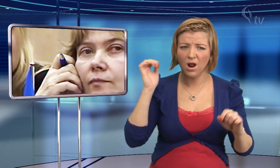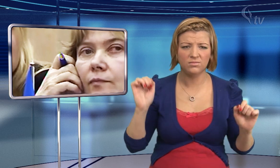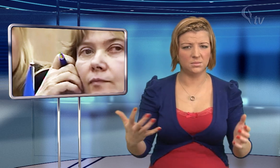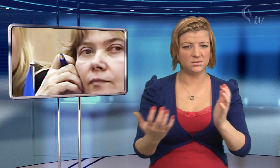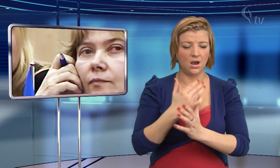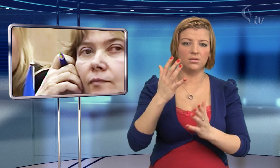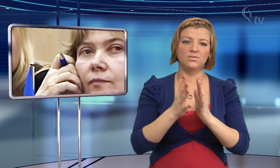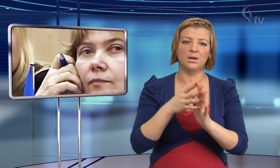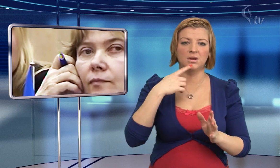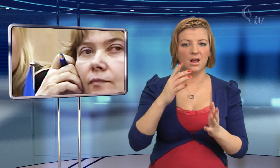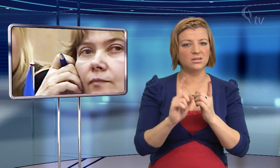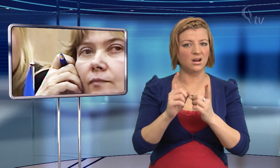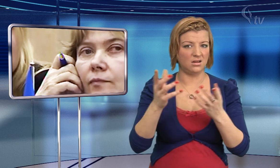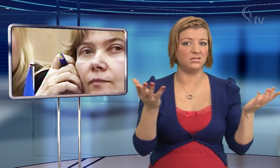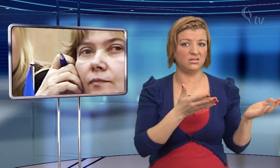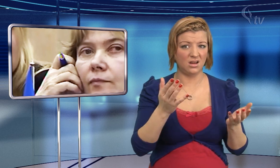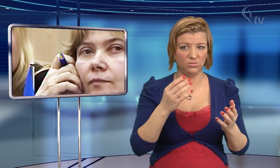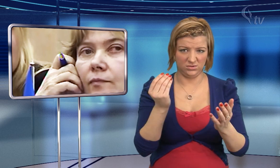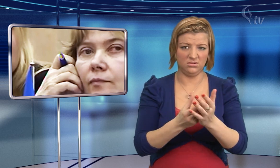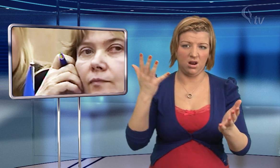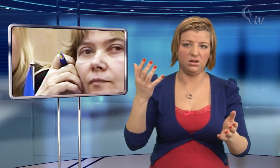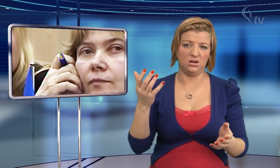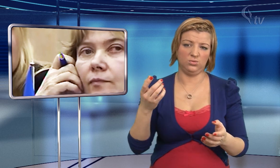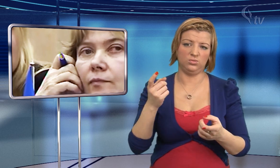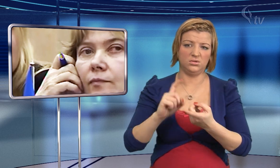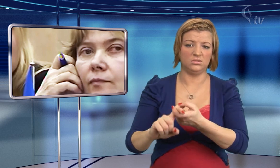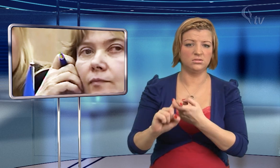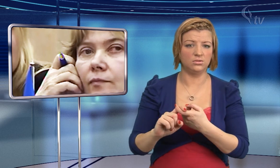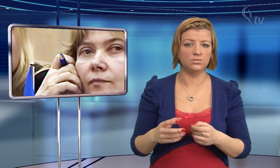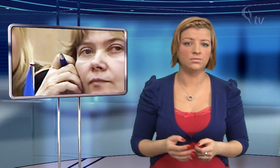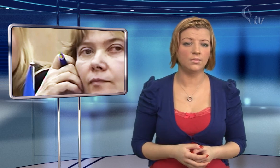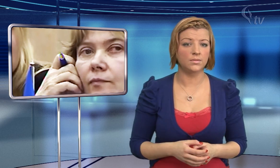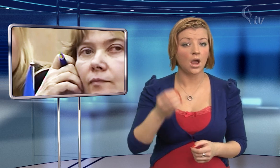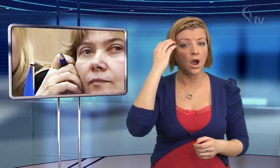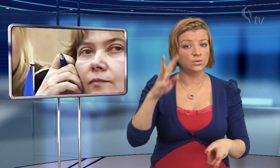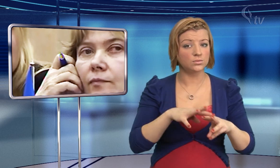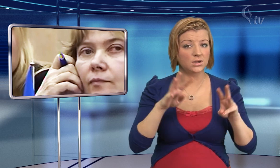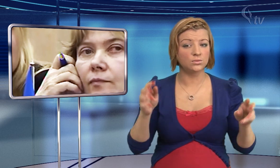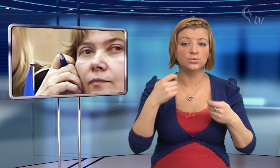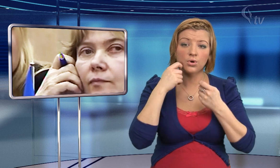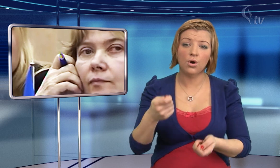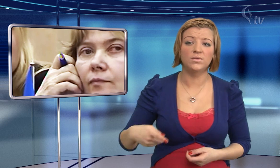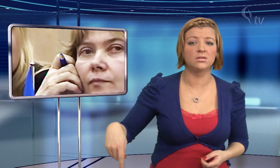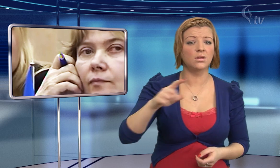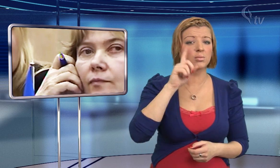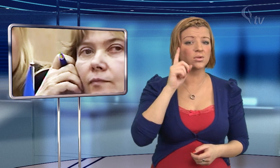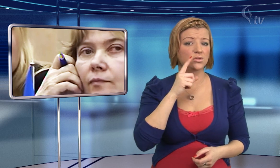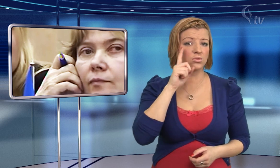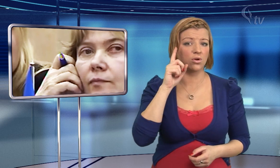kurt, sest tal ei ole võimalik tagada viipekeele tõlketeenust selle kalliduse pärast. Haridusministeerium soovitab